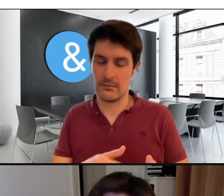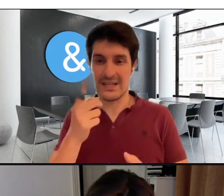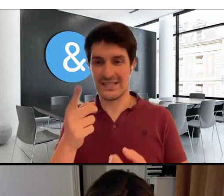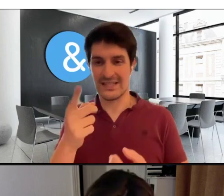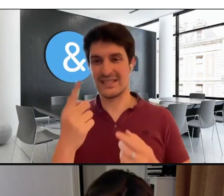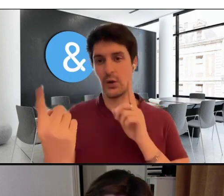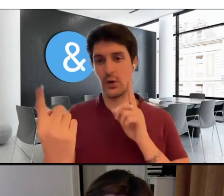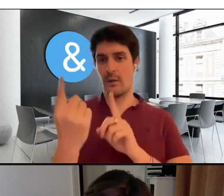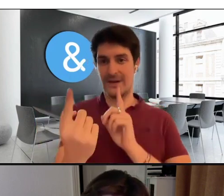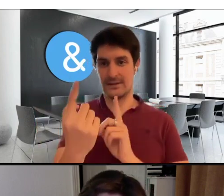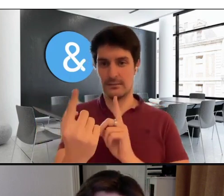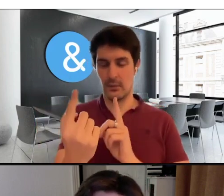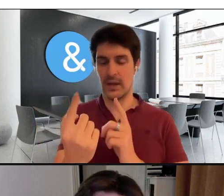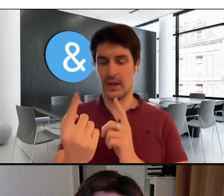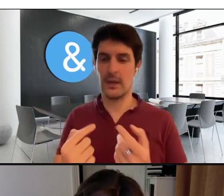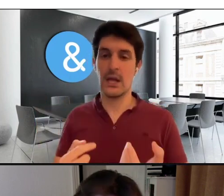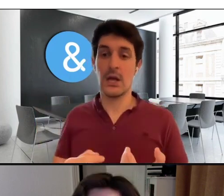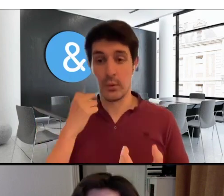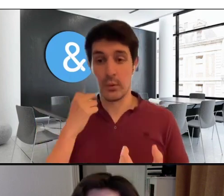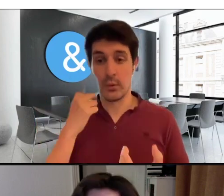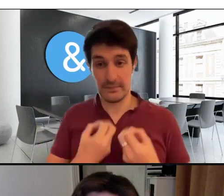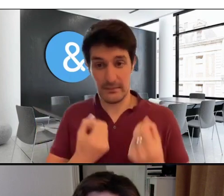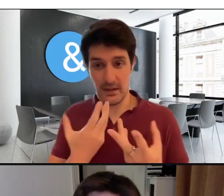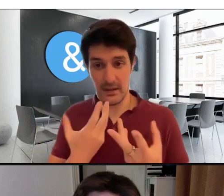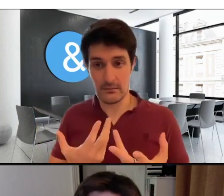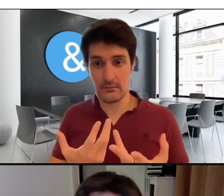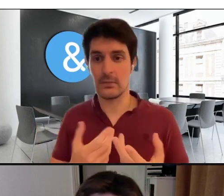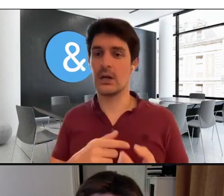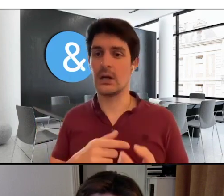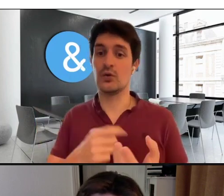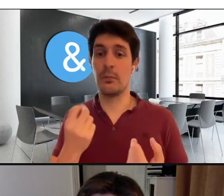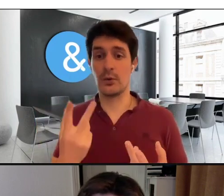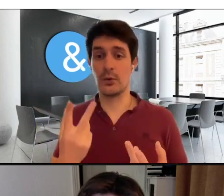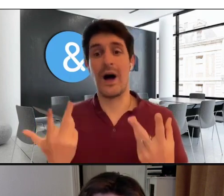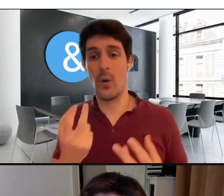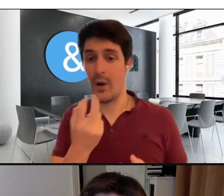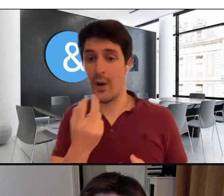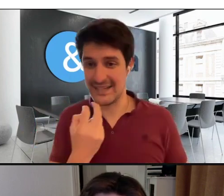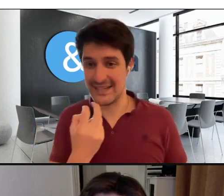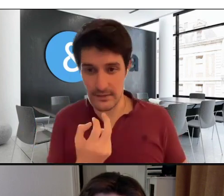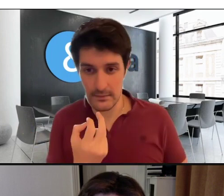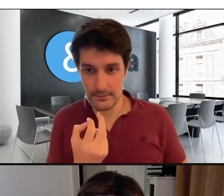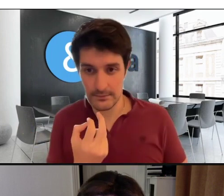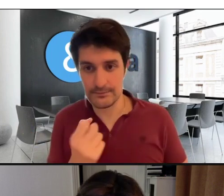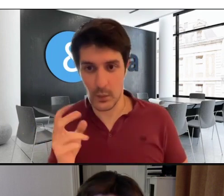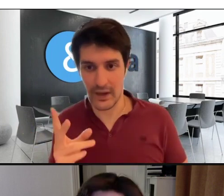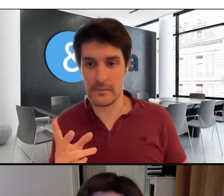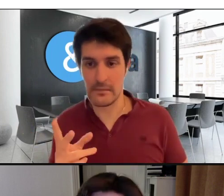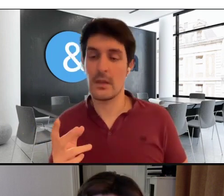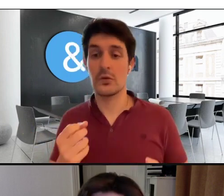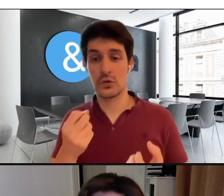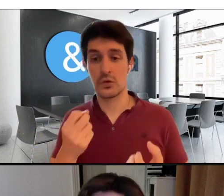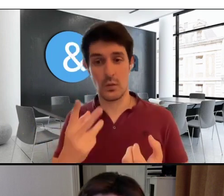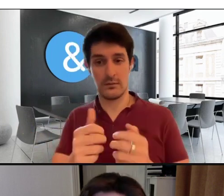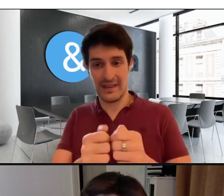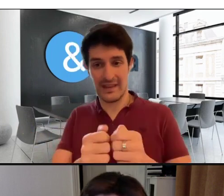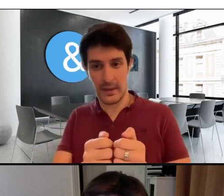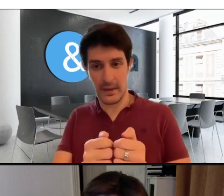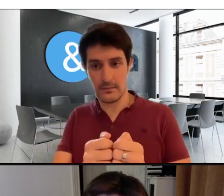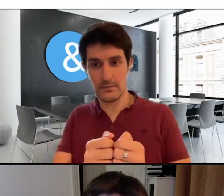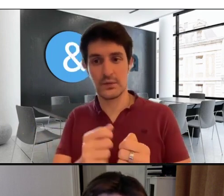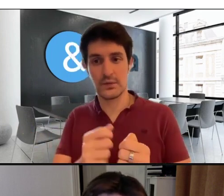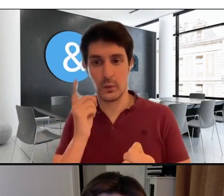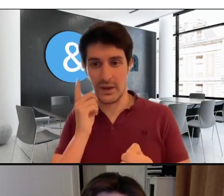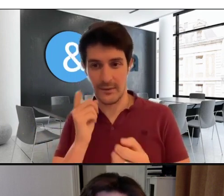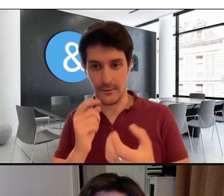Ça, c'est quand tu es en face. Exprimer, tu peux soit oraliser, okay, soit taper sur